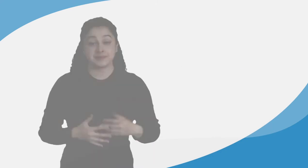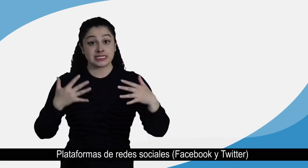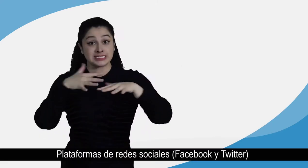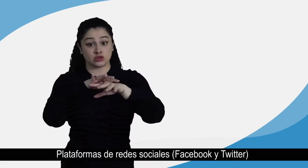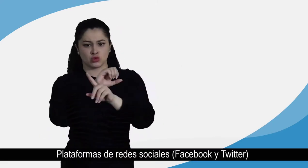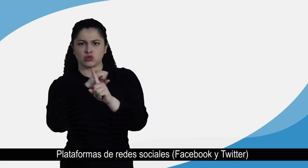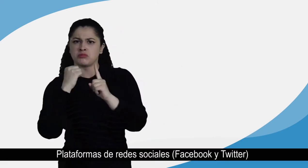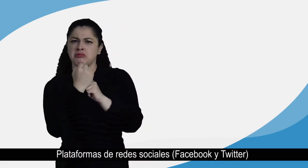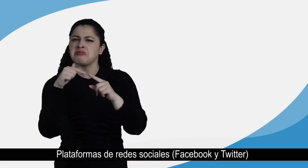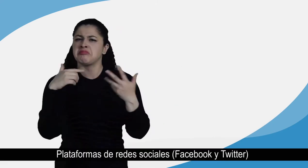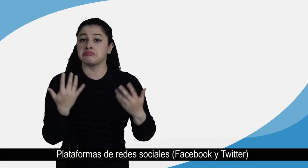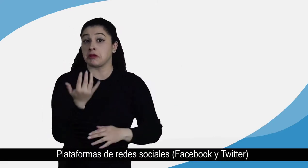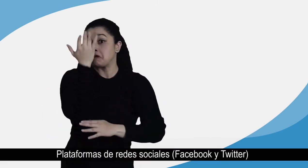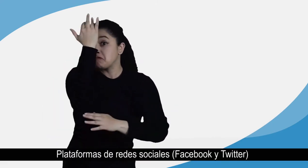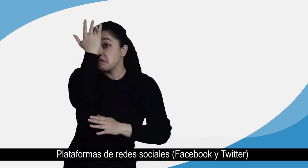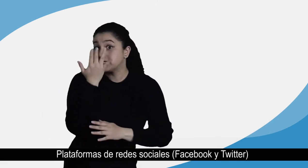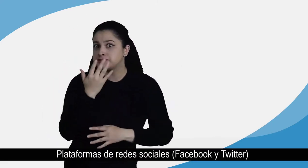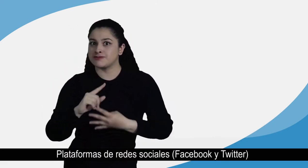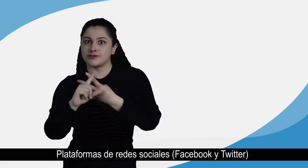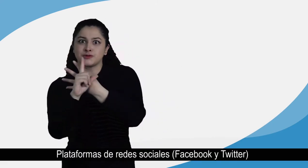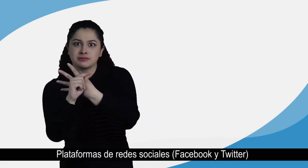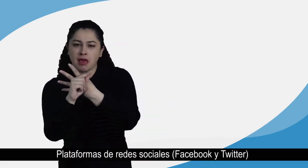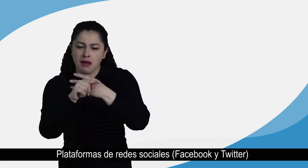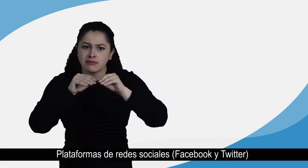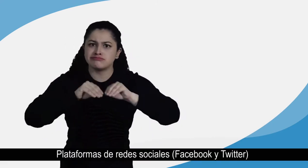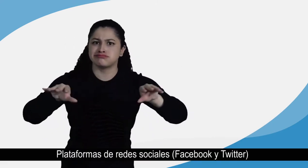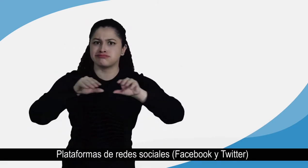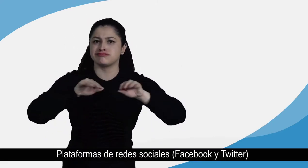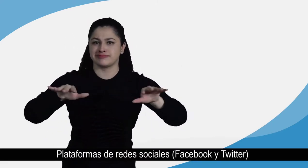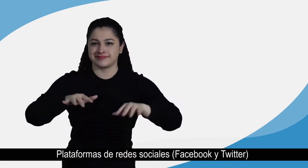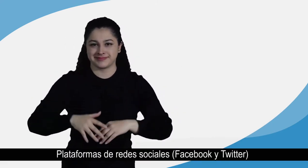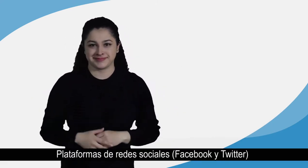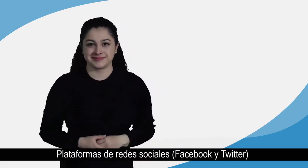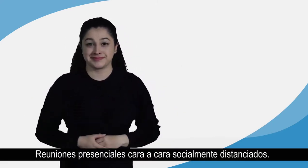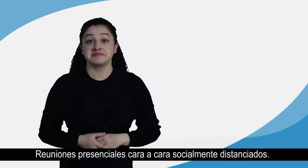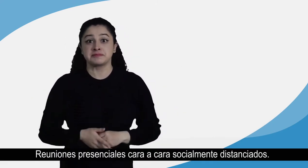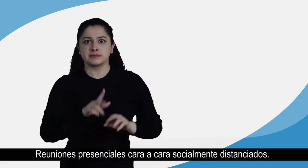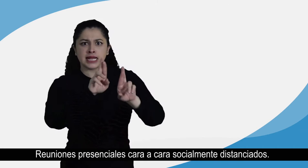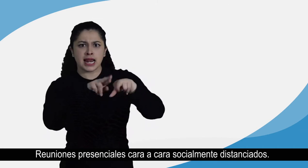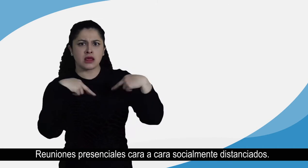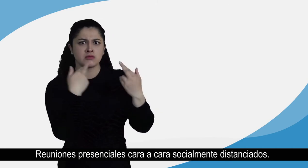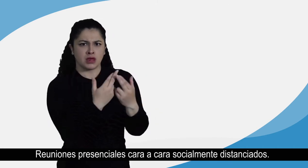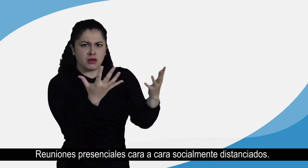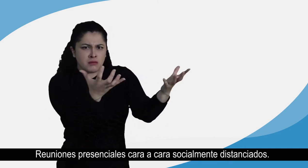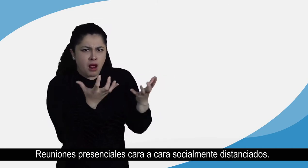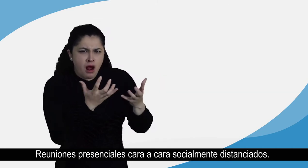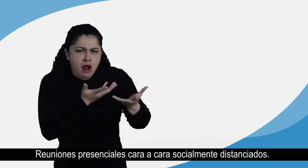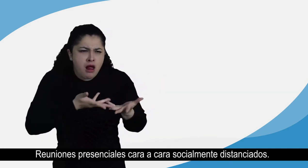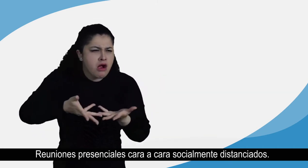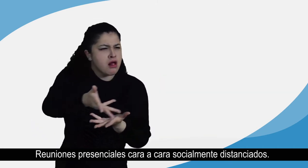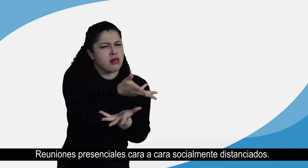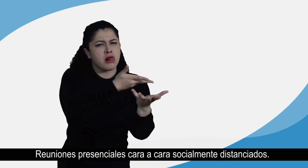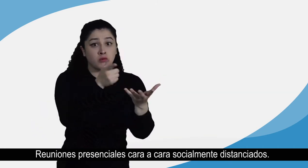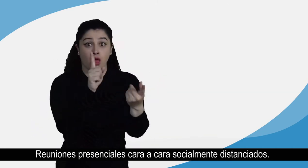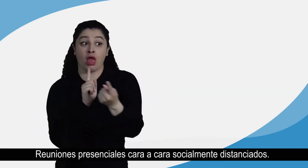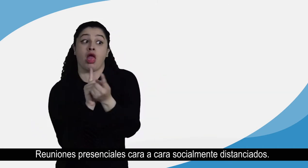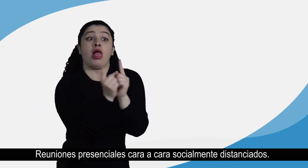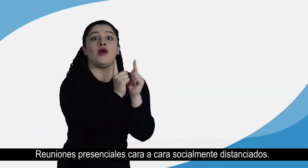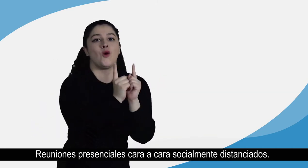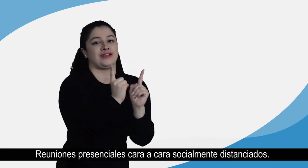Plataforma de redes sociales Facebook y Twitter Reuniones presenciales cara a cara, socialmente